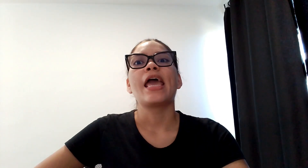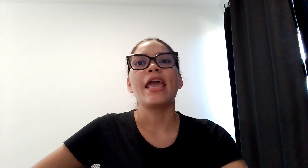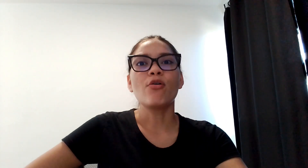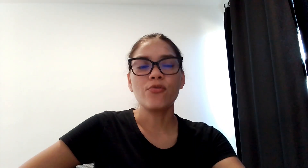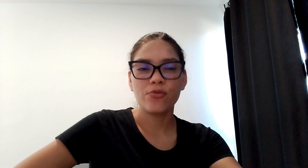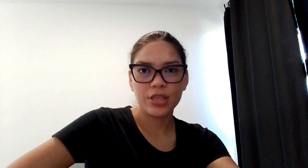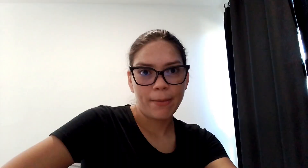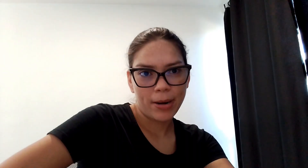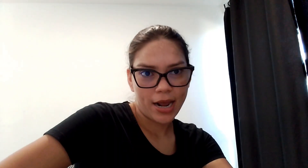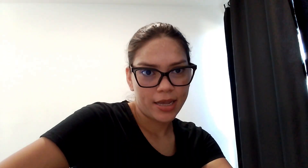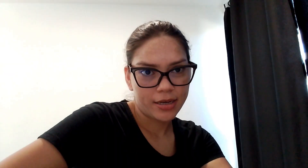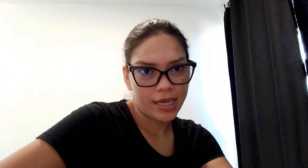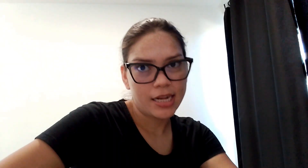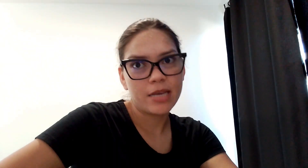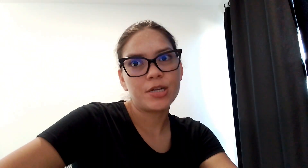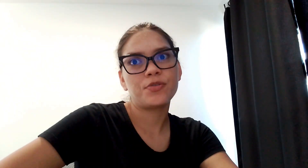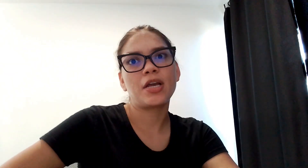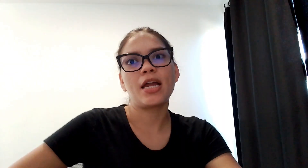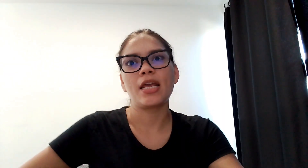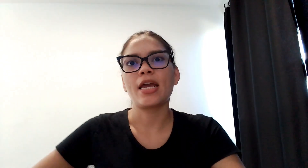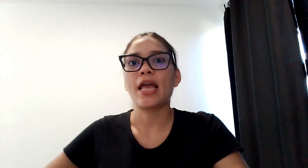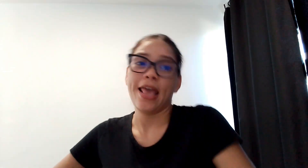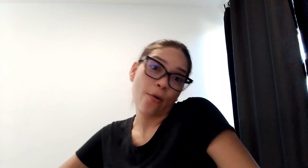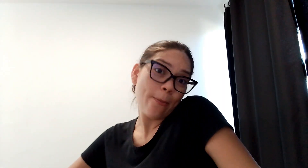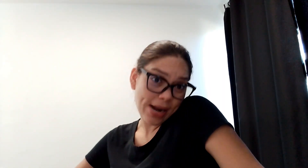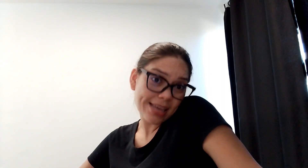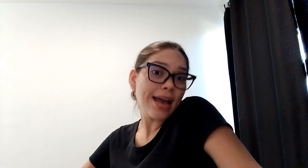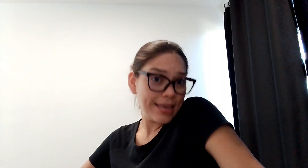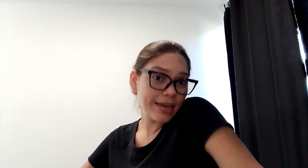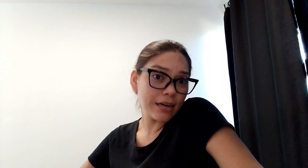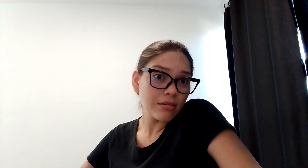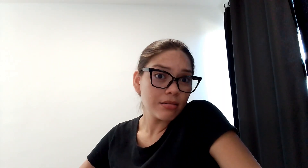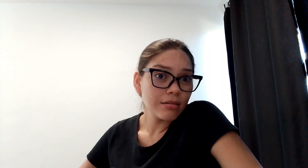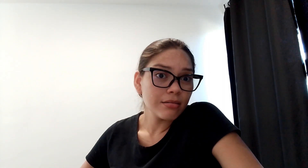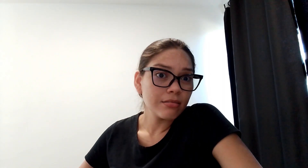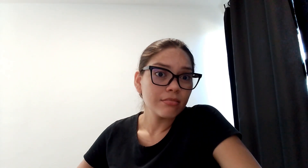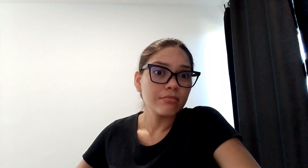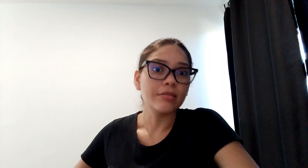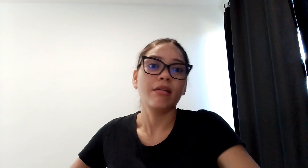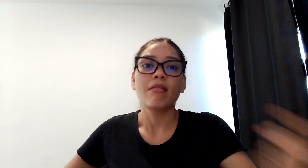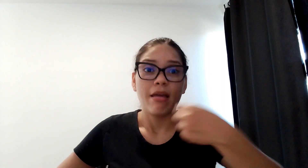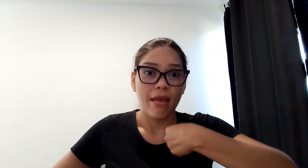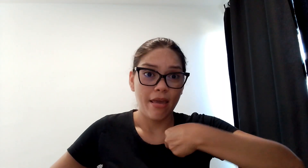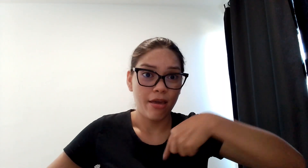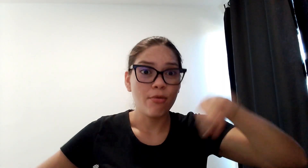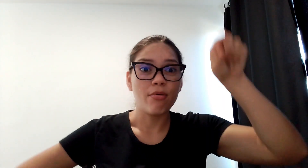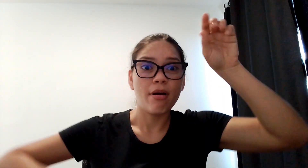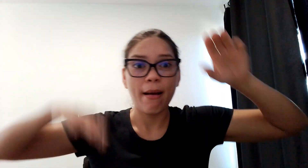Eu fui na praia. Em Libras ficaria eu, praia, ir, né? Eu